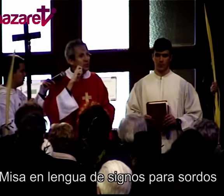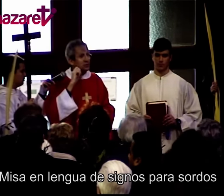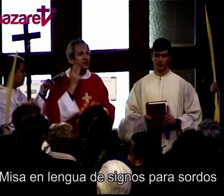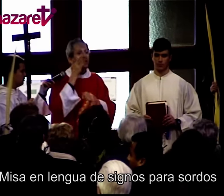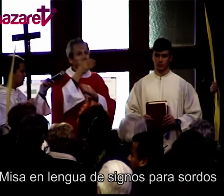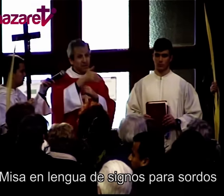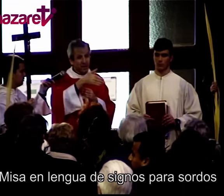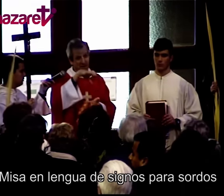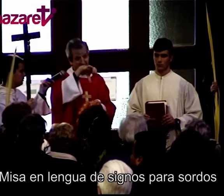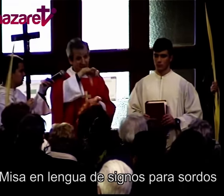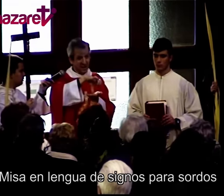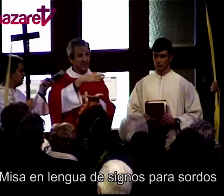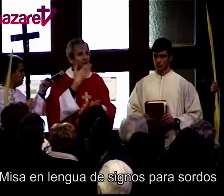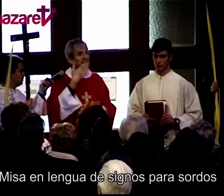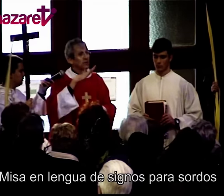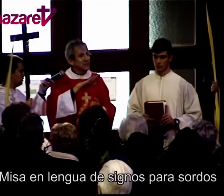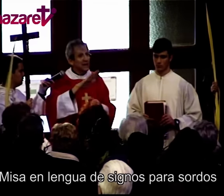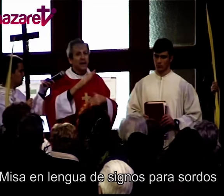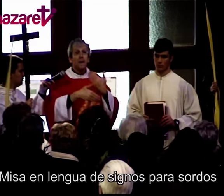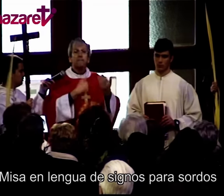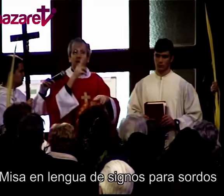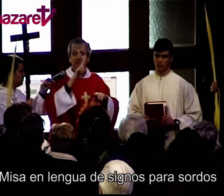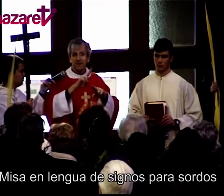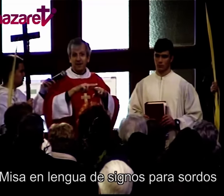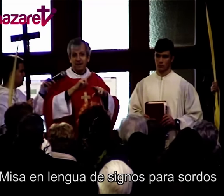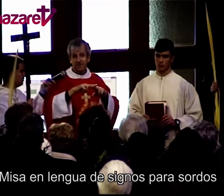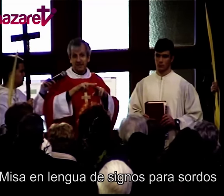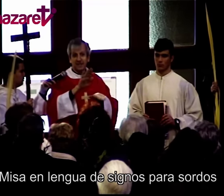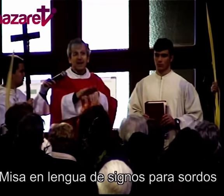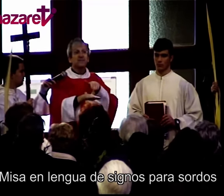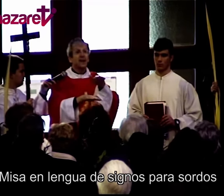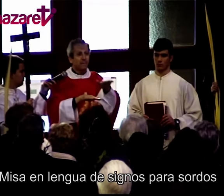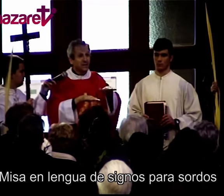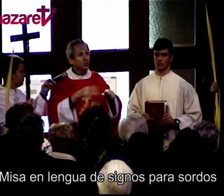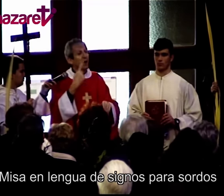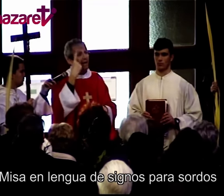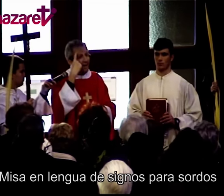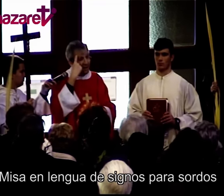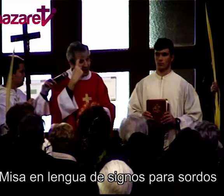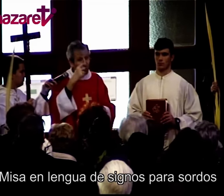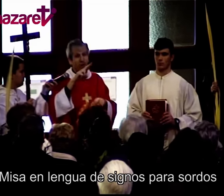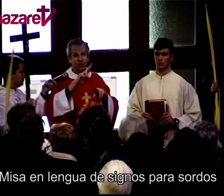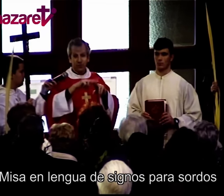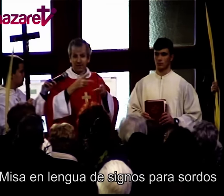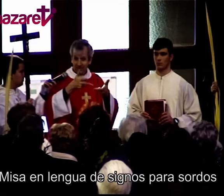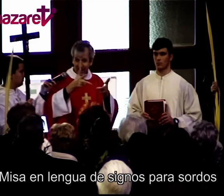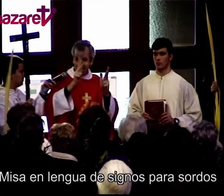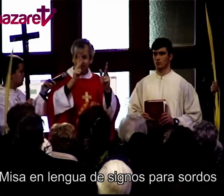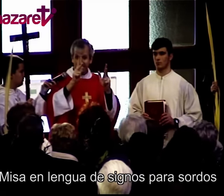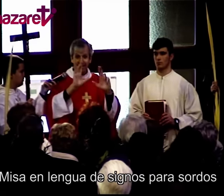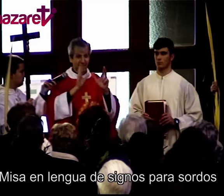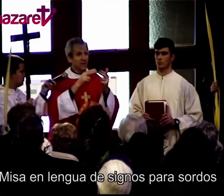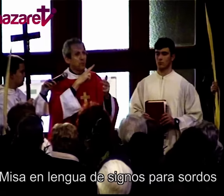los judíos iban a la ciudad de Jerusalén para celebrar la fiesta de la Pascua en recuerdo de